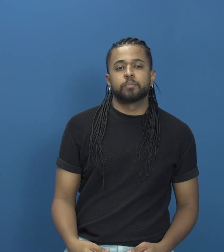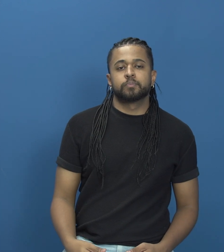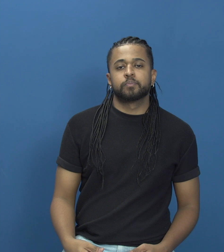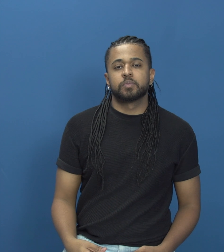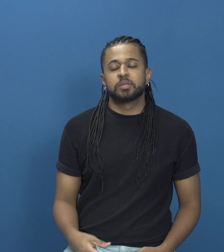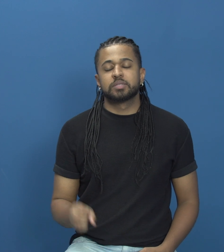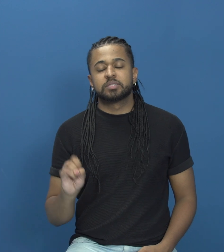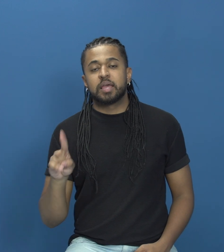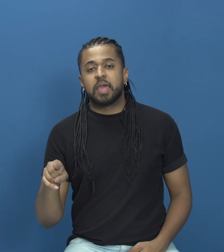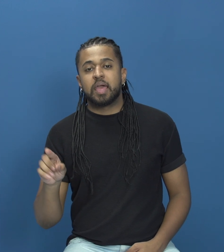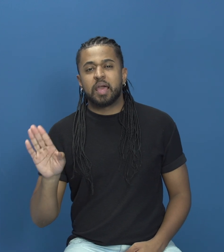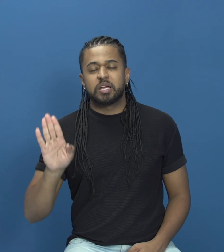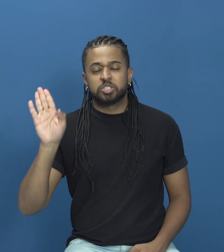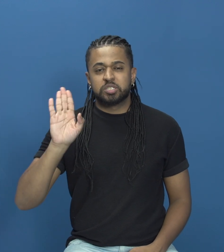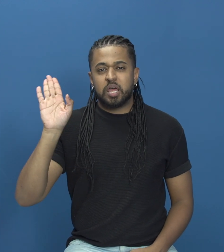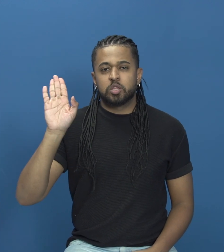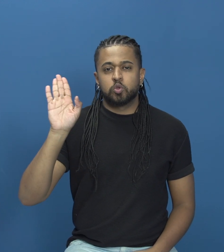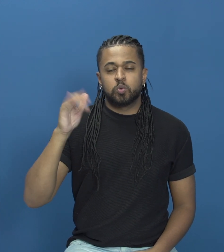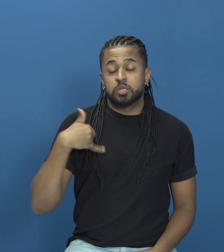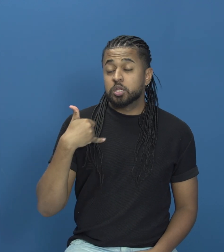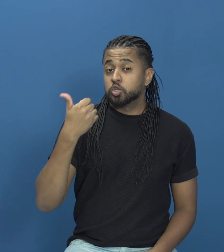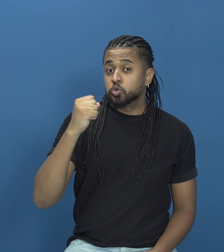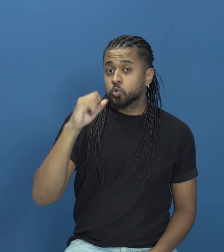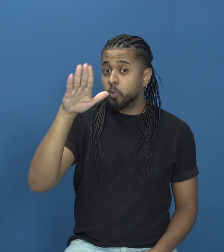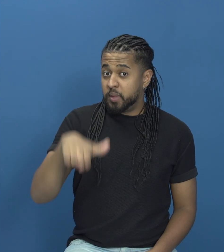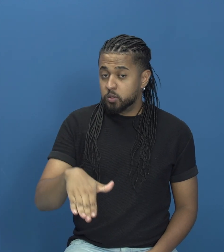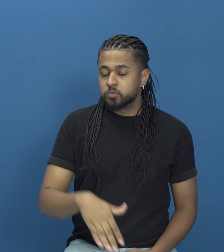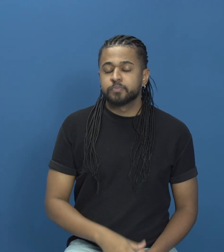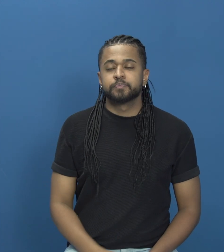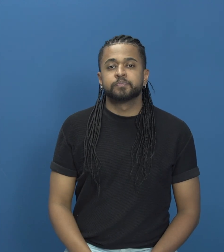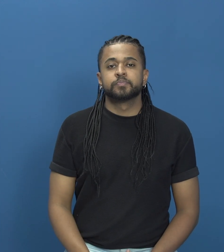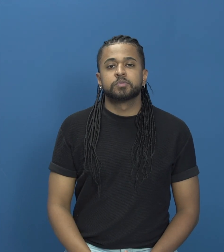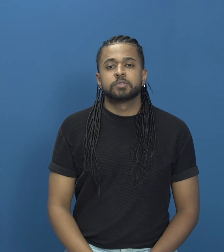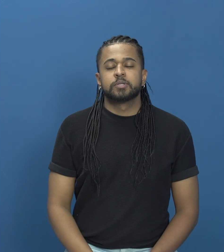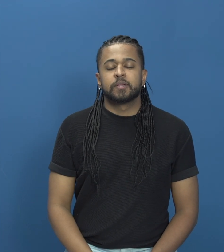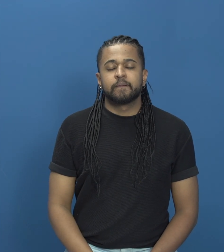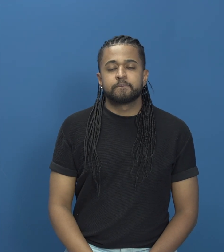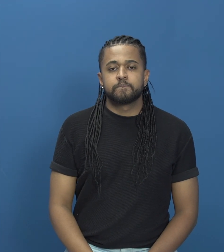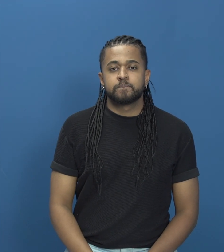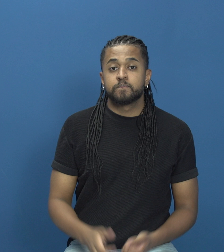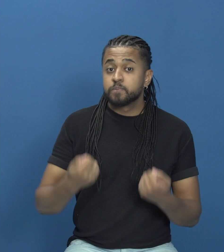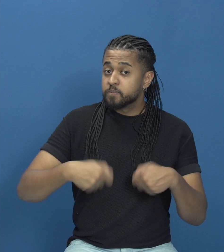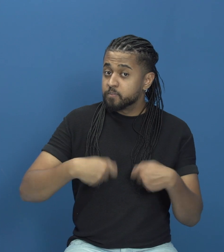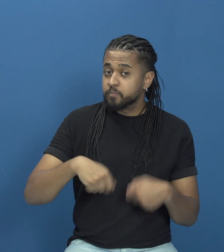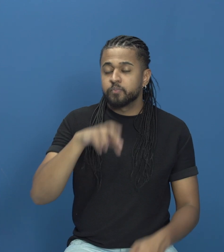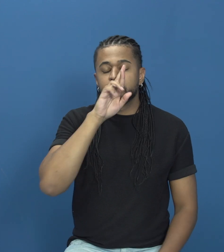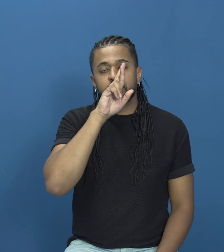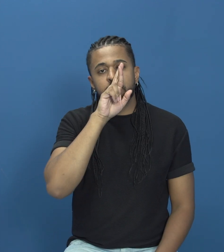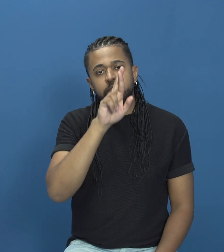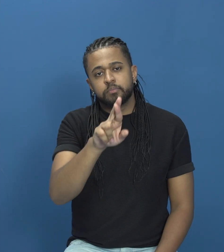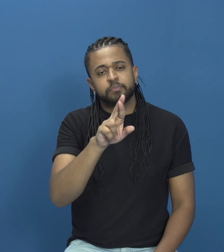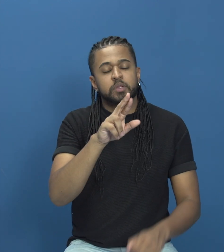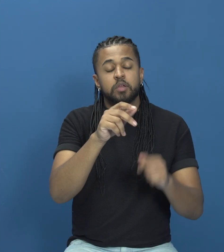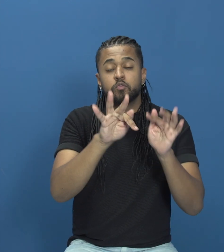no caso de candidato ou candidata menor de 18 anos, fecha parênteses, deverá responder a